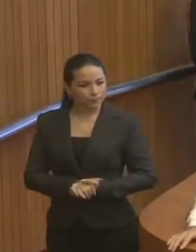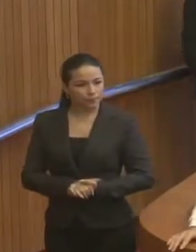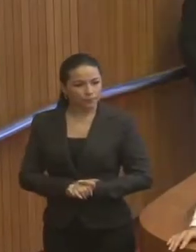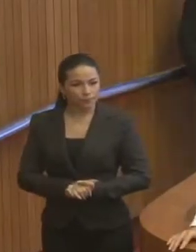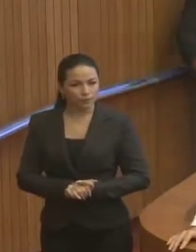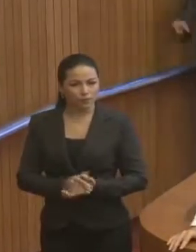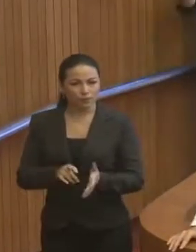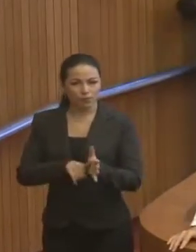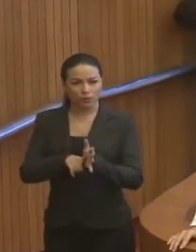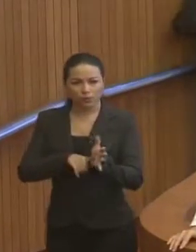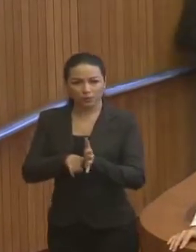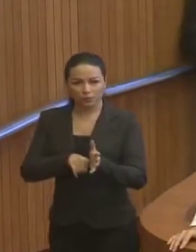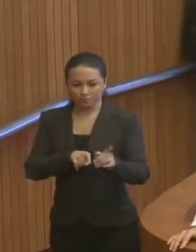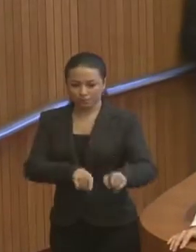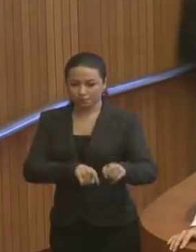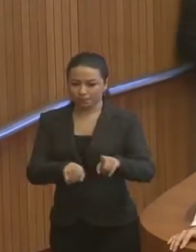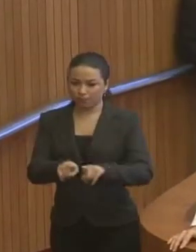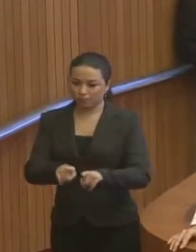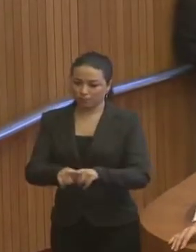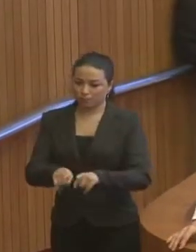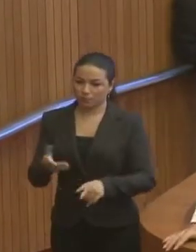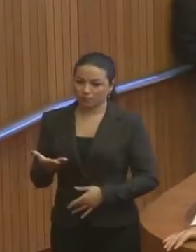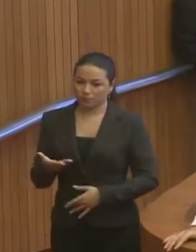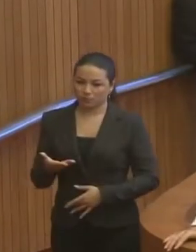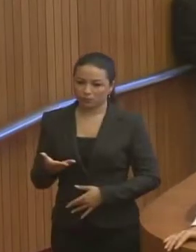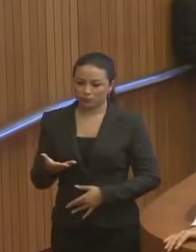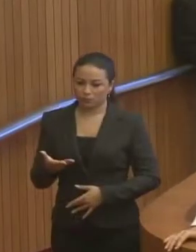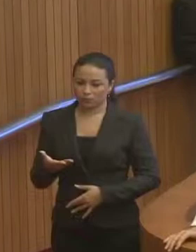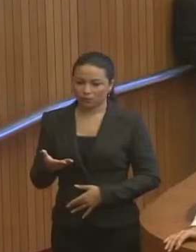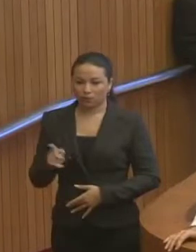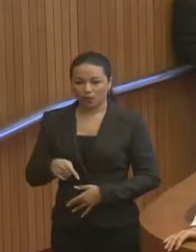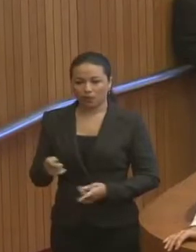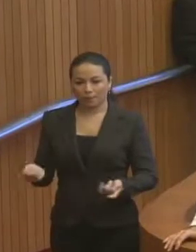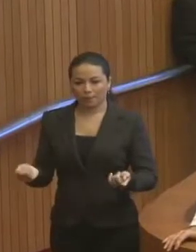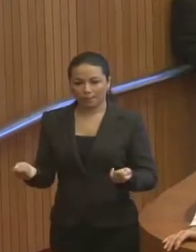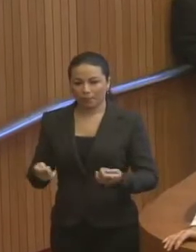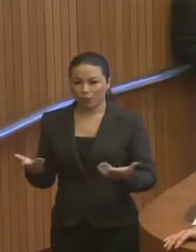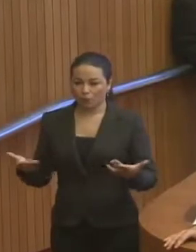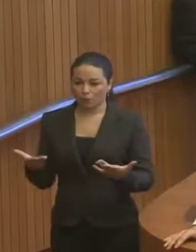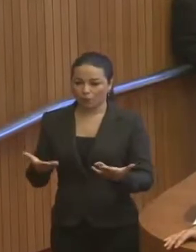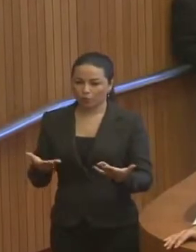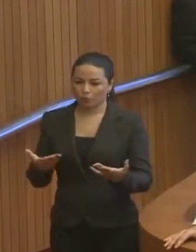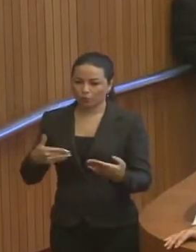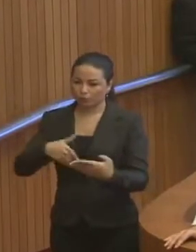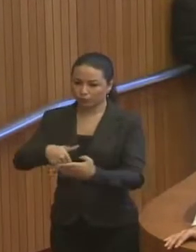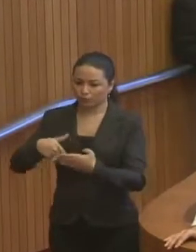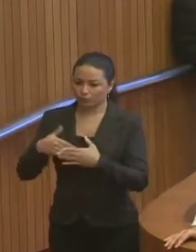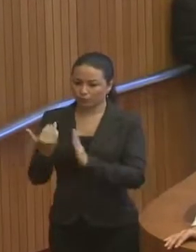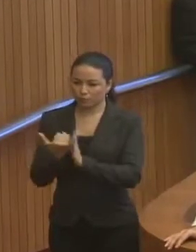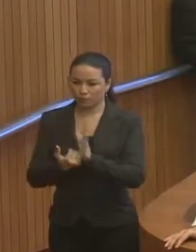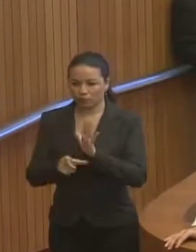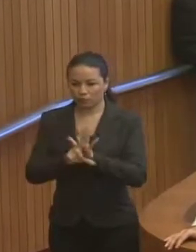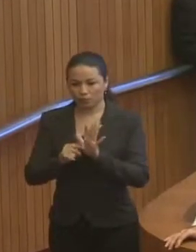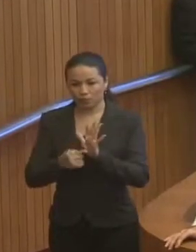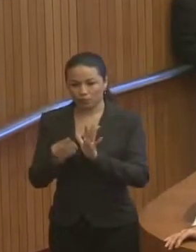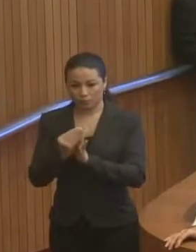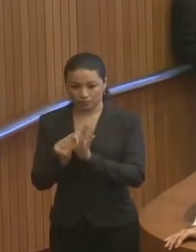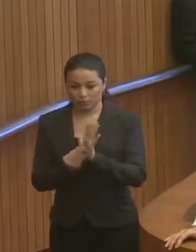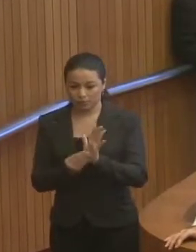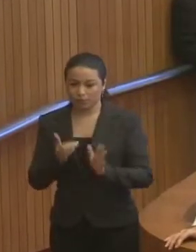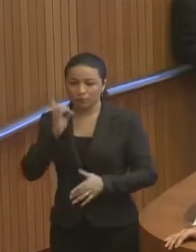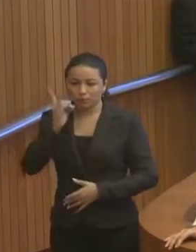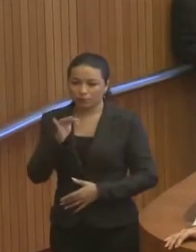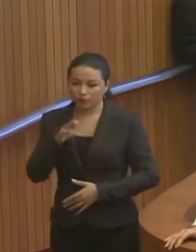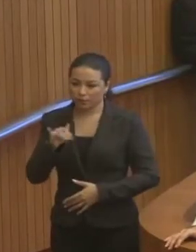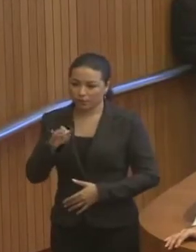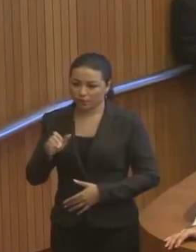dos fiscais agropecuários. Hoje estaria previsto aqui, senhores deputados, a votação de um projeto de lei que tem uma emenda da deputada Francisca Primo, do